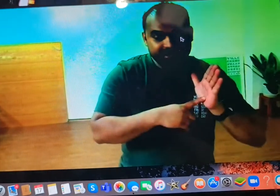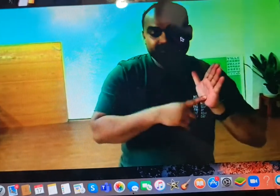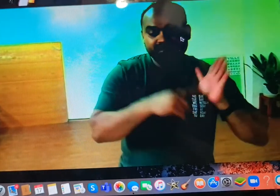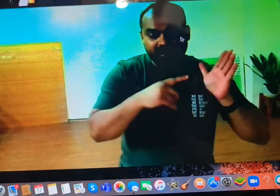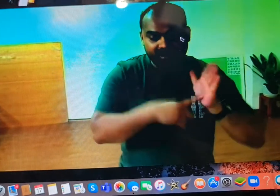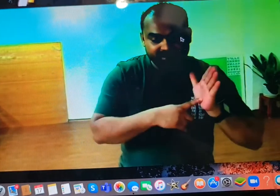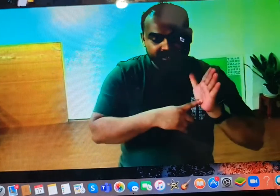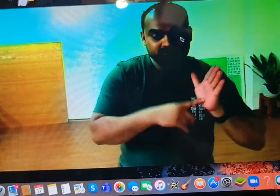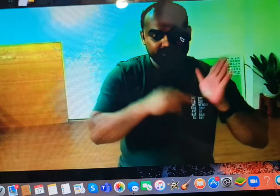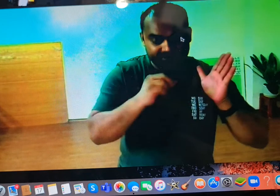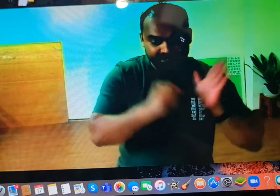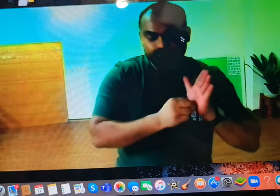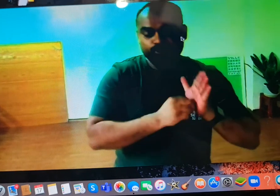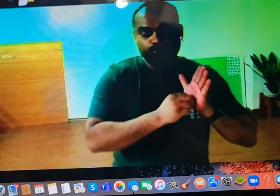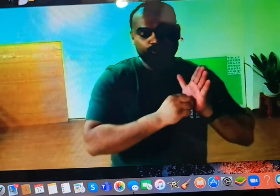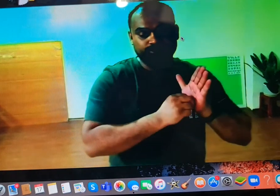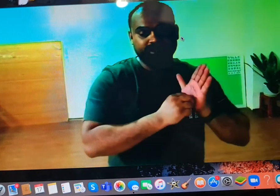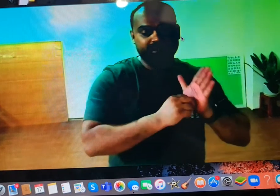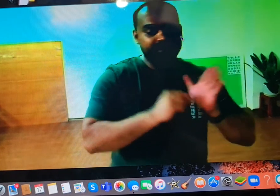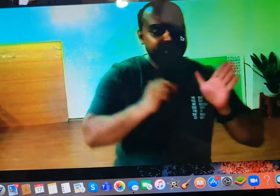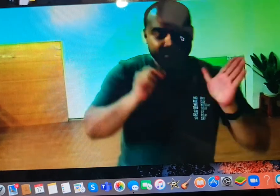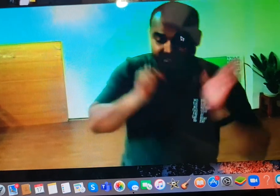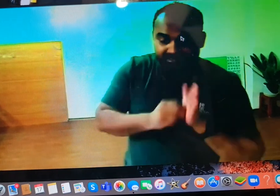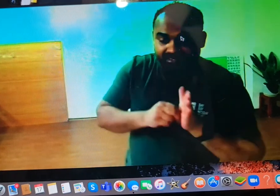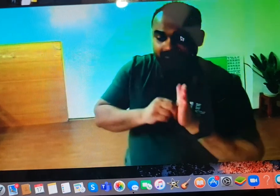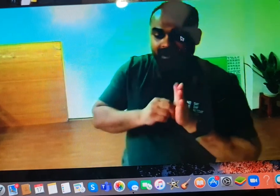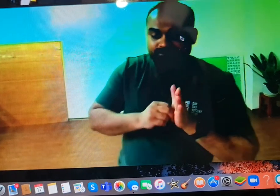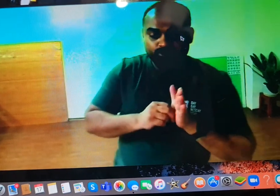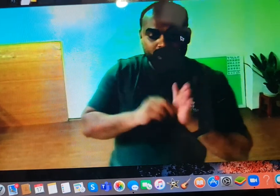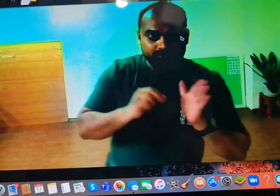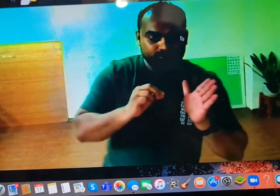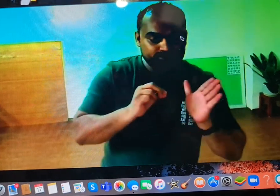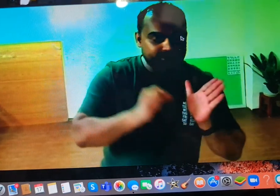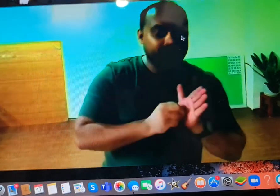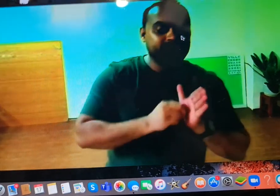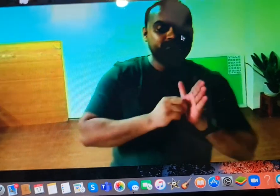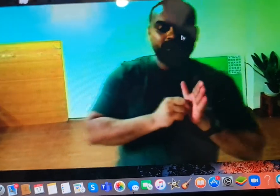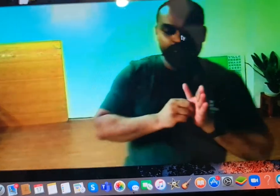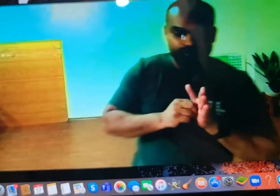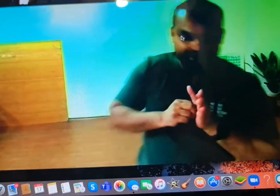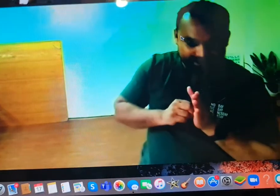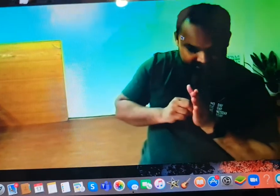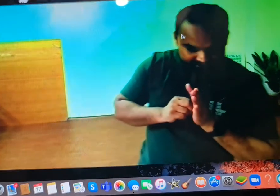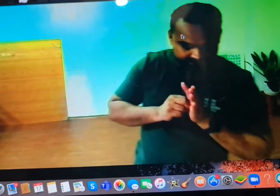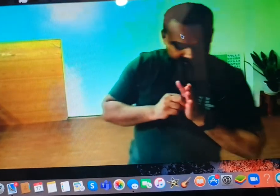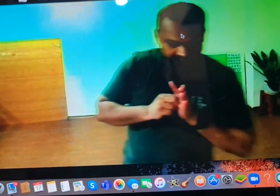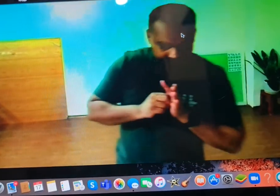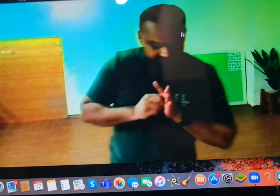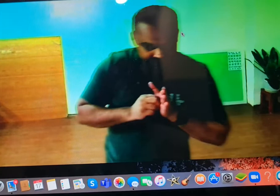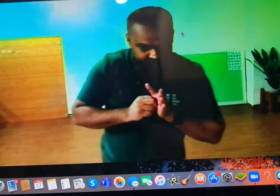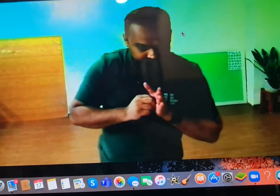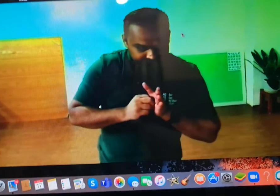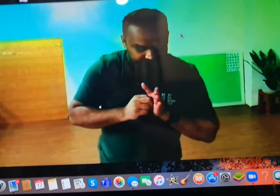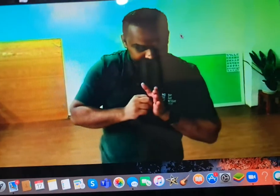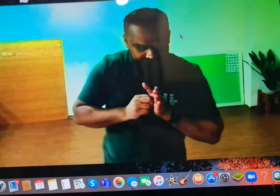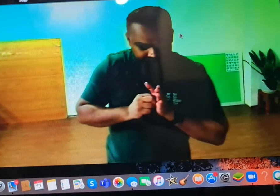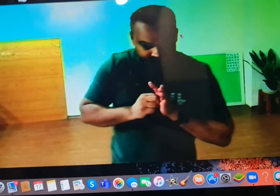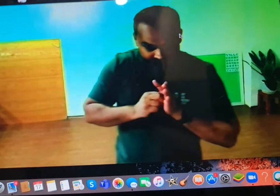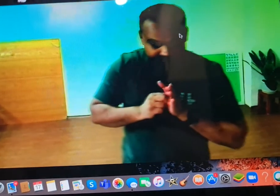वे हकीम ये जो लोग होते हैं इनके पास तो आपको सारी बीमारियों का इलाज मिलेगा, है ना, वेद के